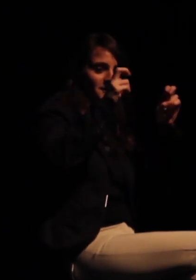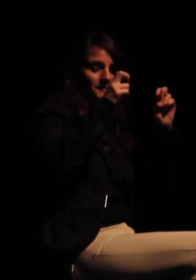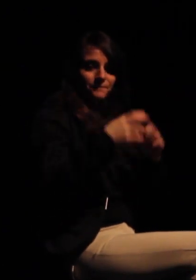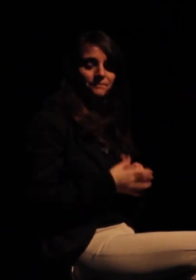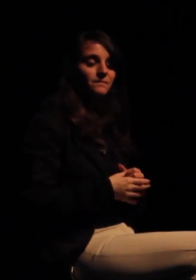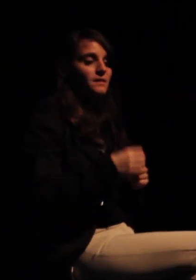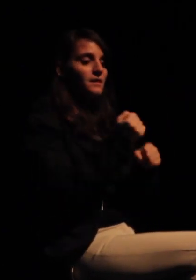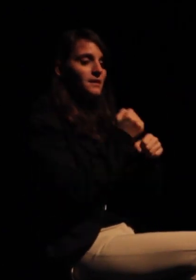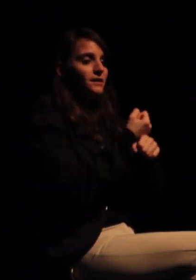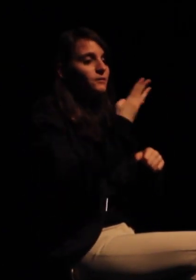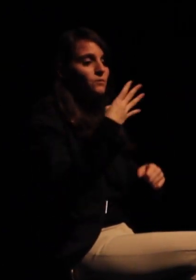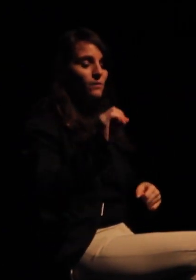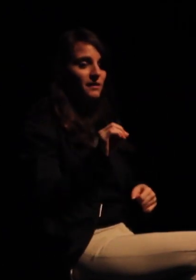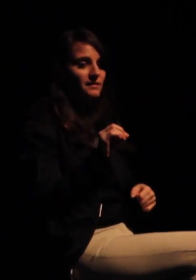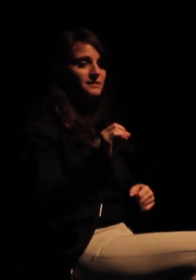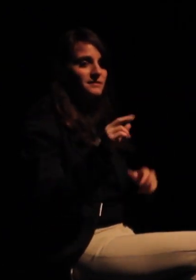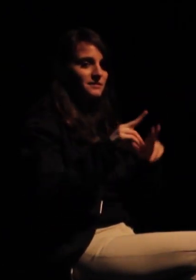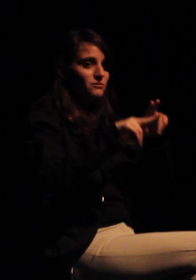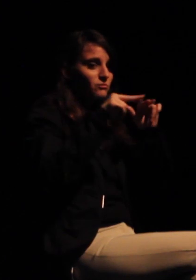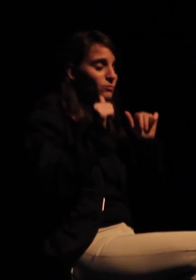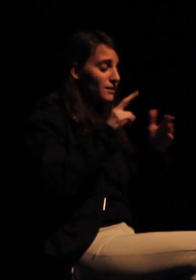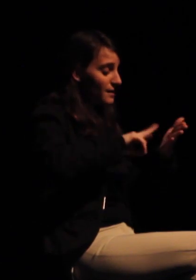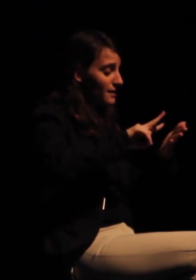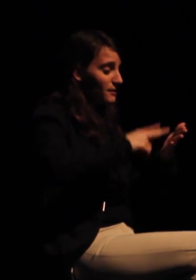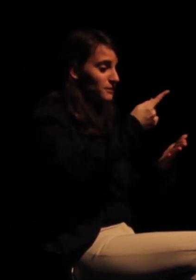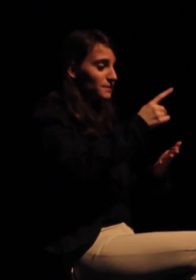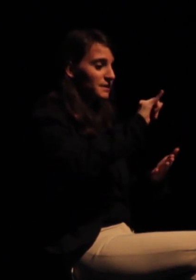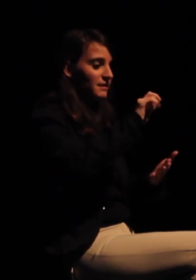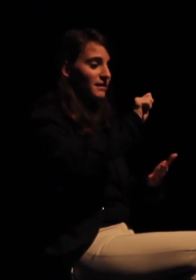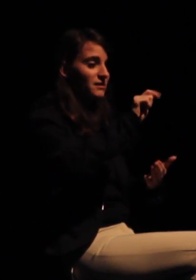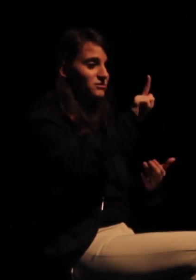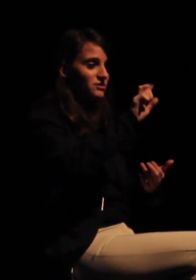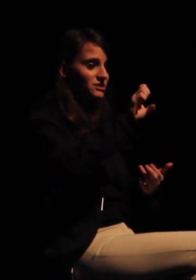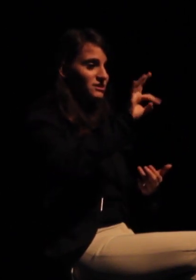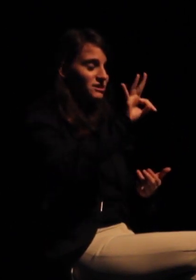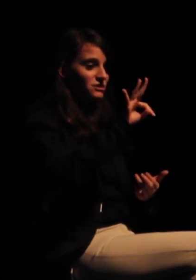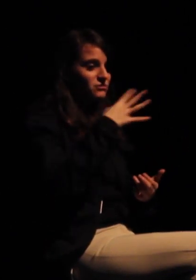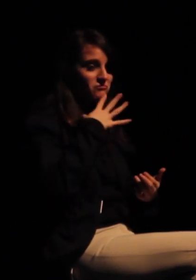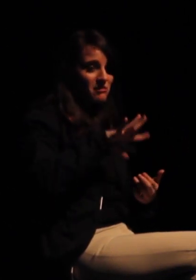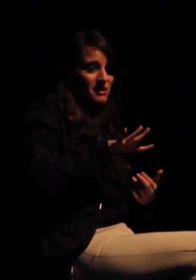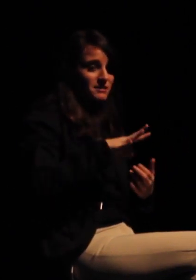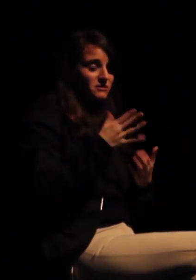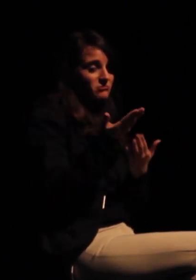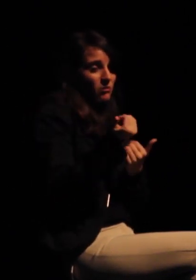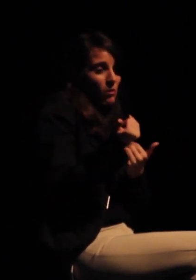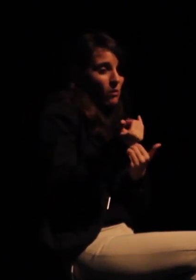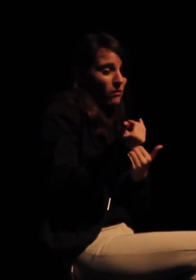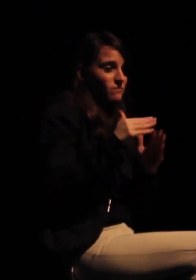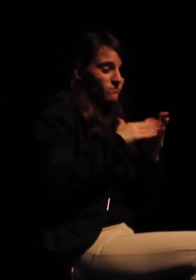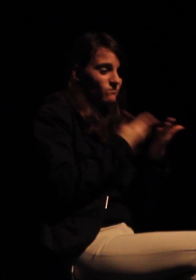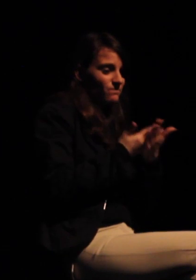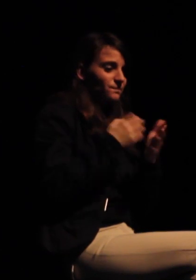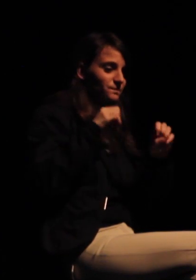Nos anos 40, elas nunca tinham lido Piaget, nunca sabiam da modernidade do ensino. Eram 2 mulheres